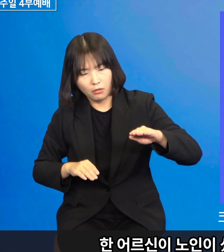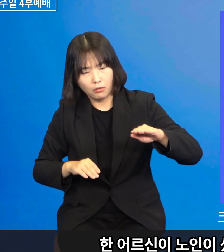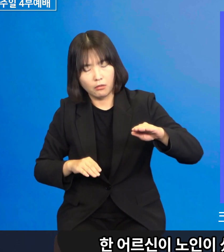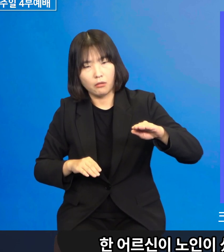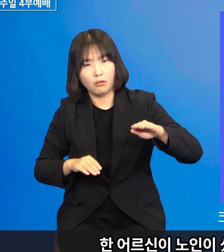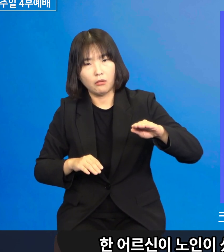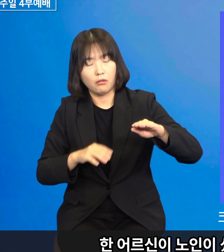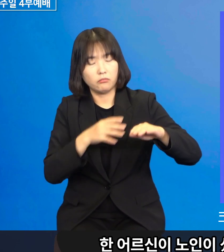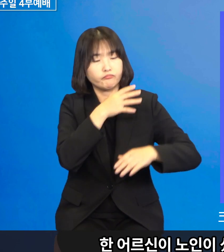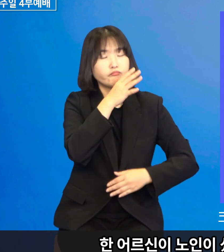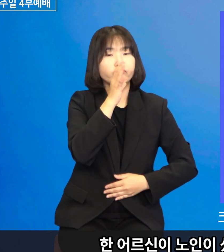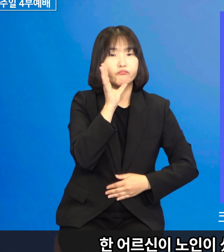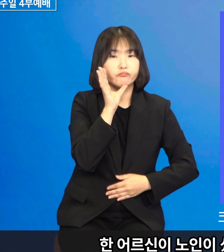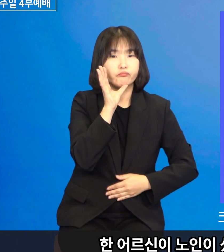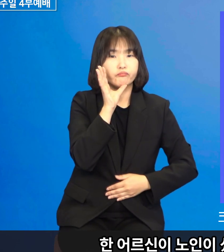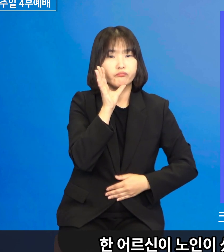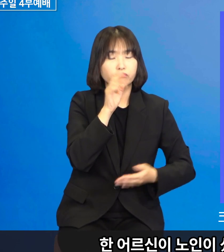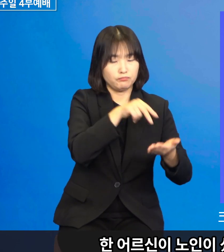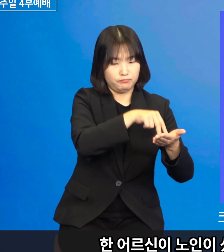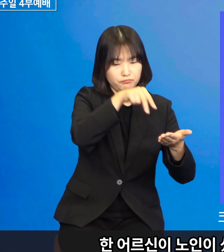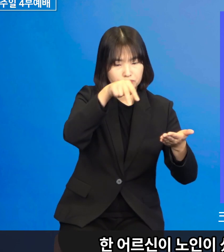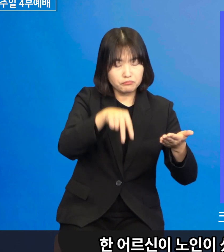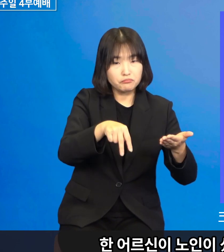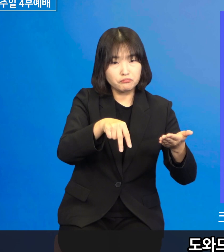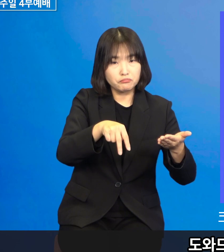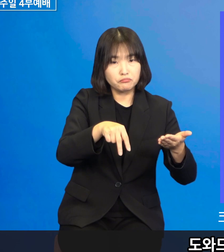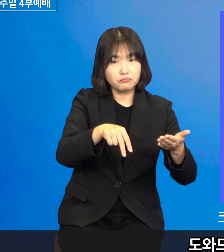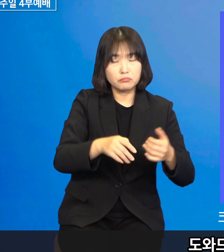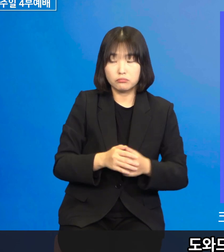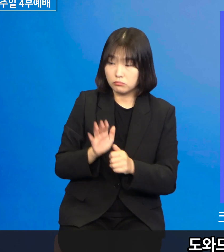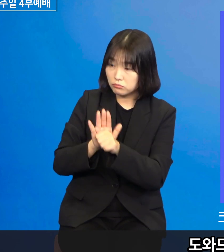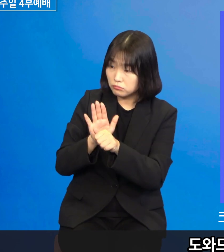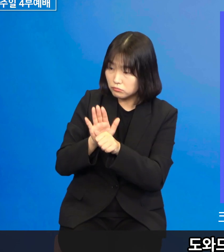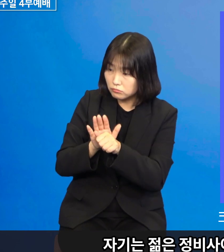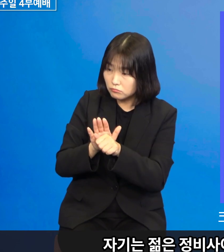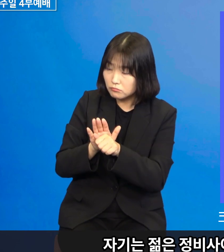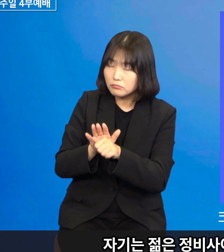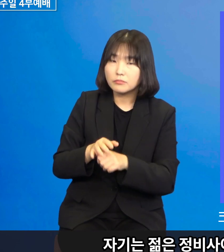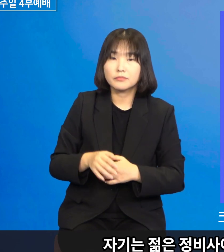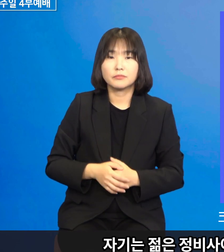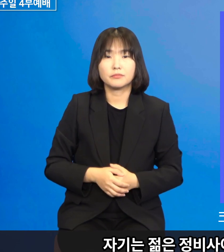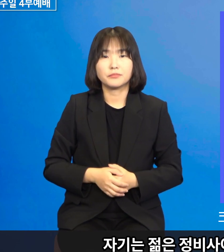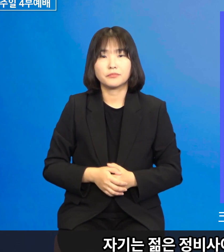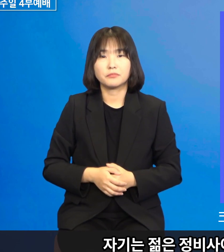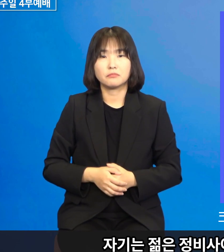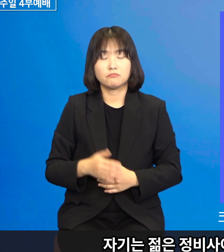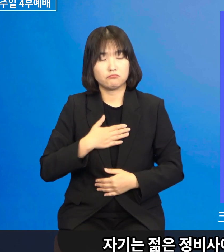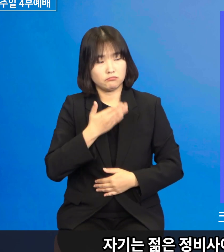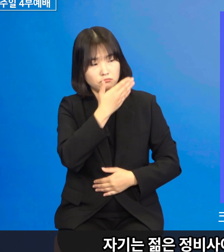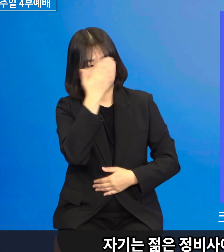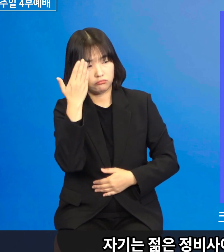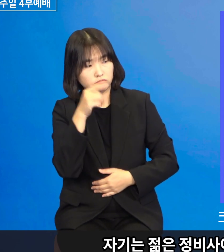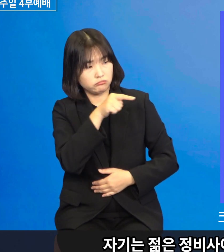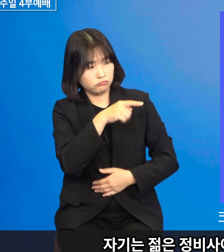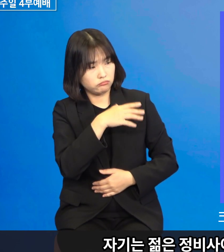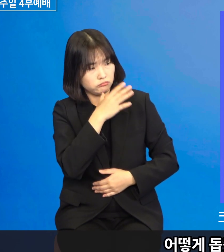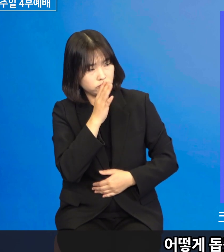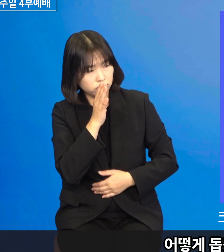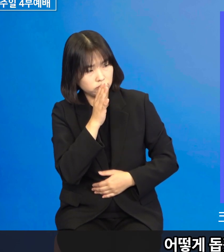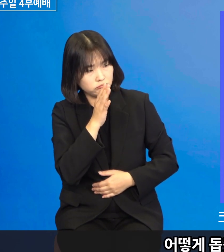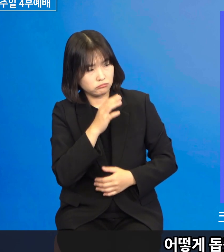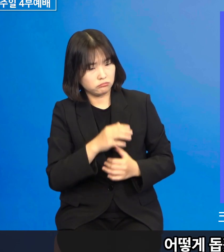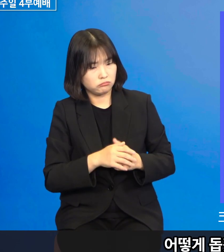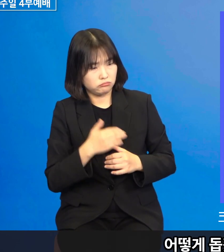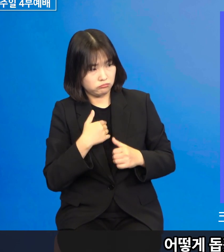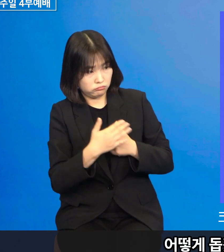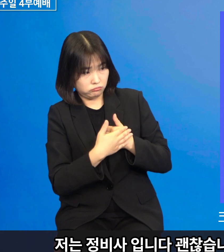한 어르신이 노인이셨어요. 말을 거는 겁니다. 도와드릴까요? 자기는 젊은 정비사고 이분은 노인이신데